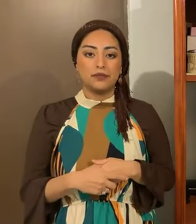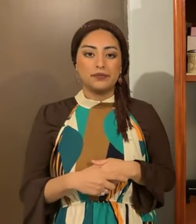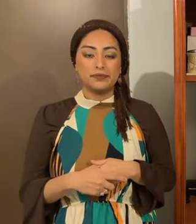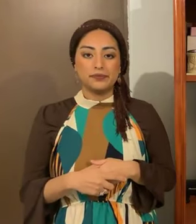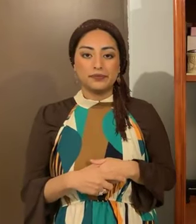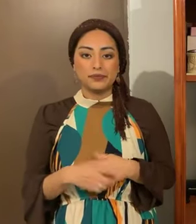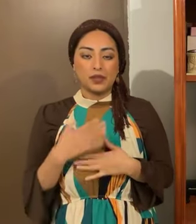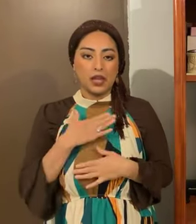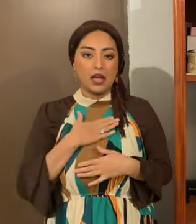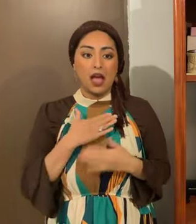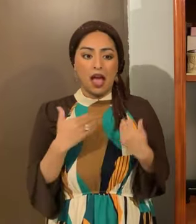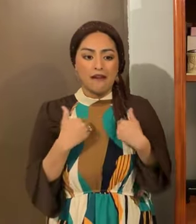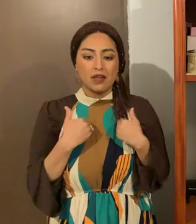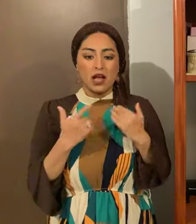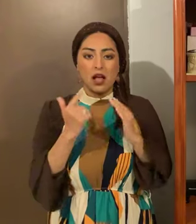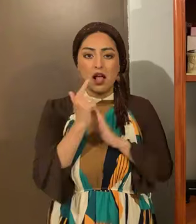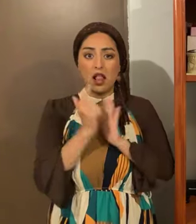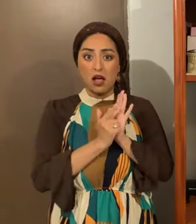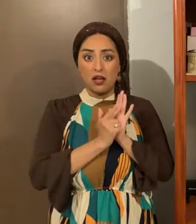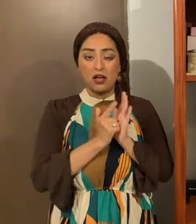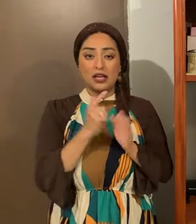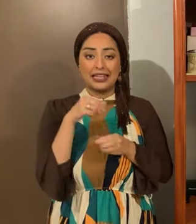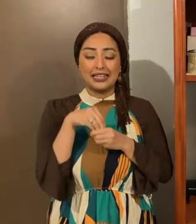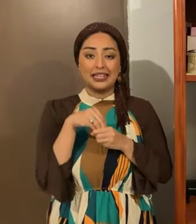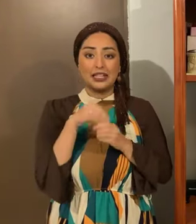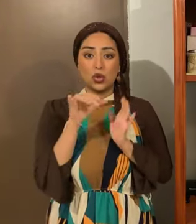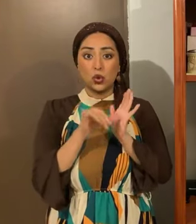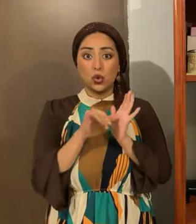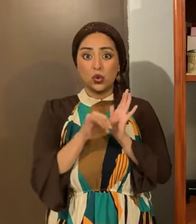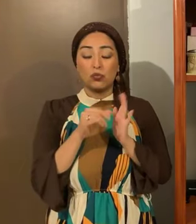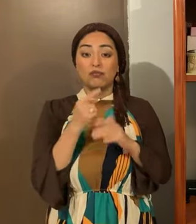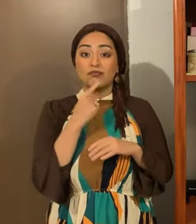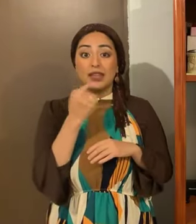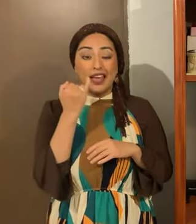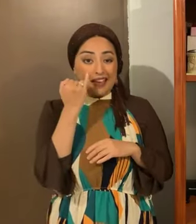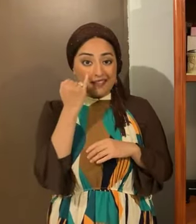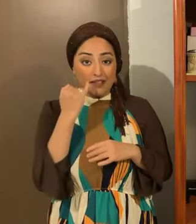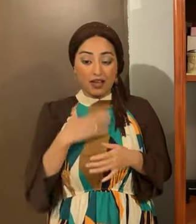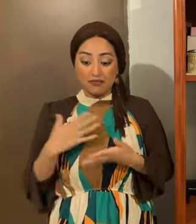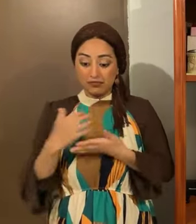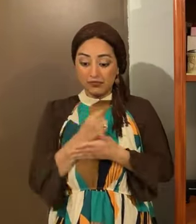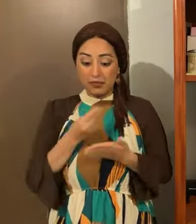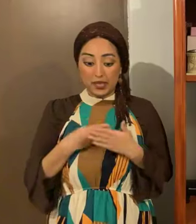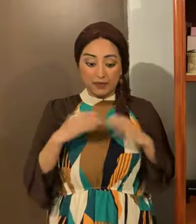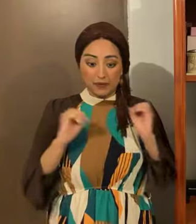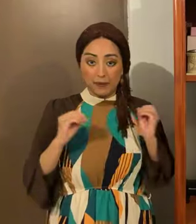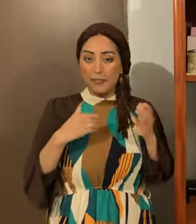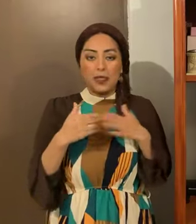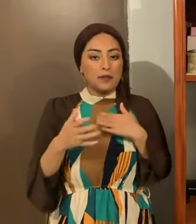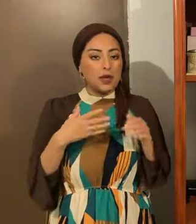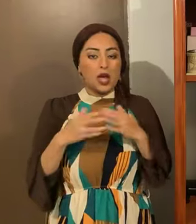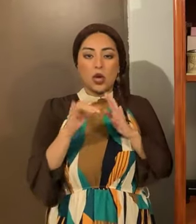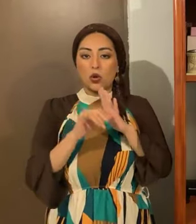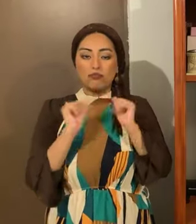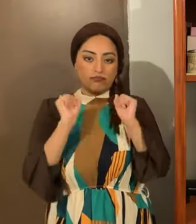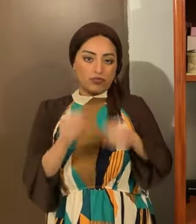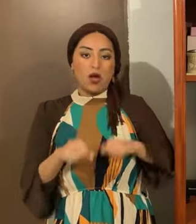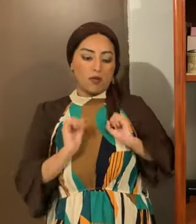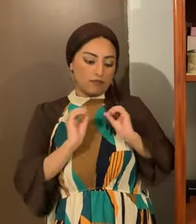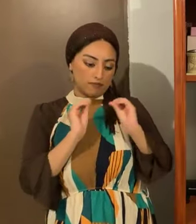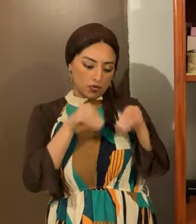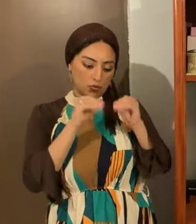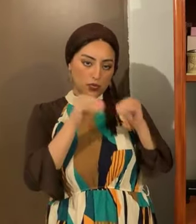monetizamos aún, hay una ley, digamos, en YouTube que dice que aunque no se monetice, YouTube puede poner videos.